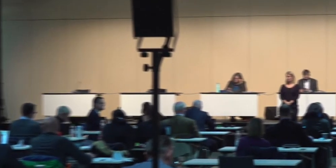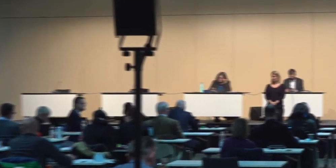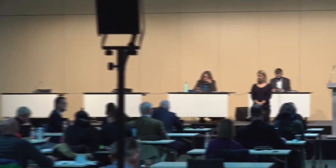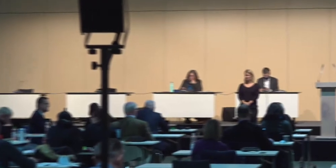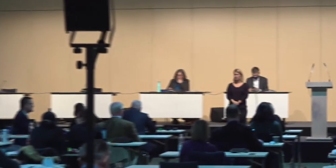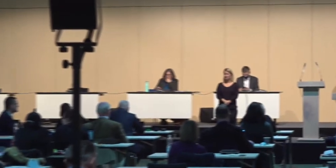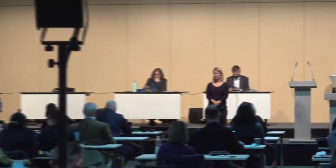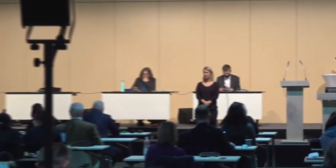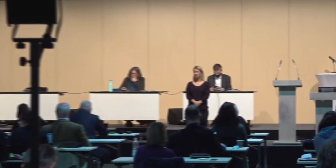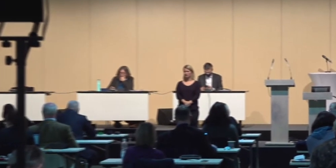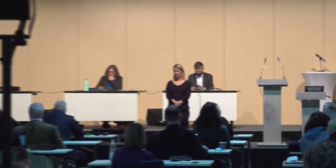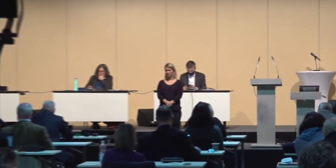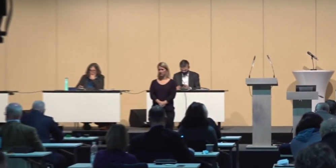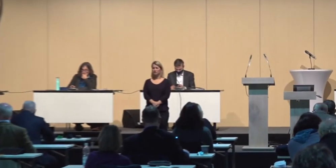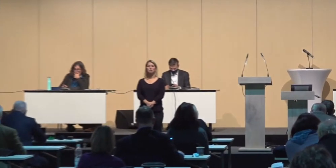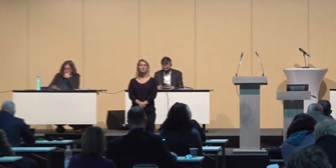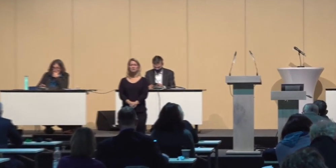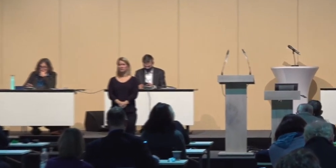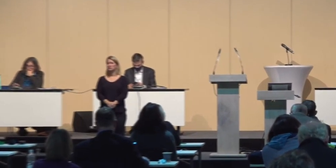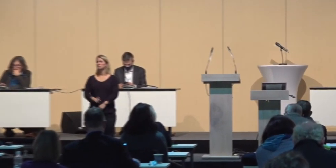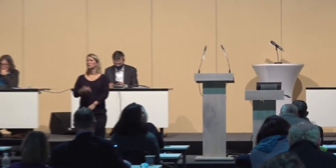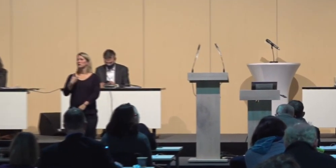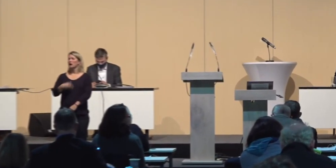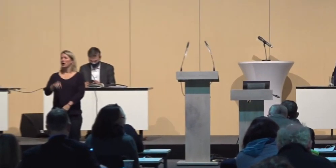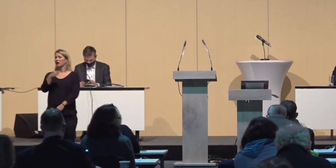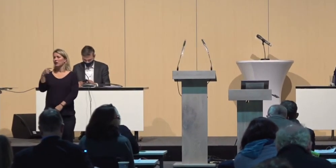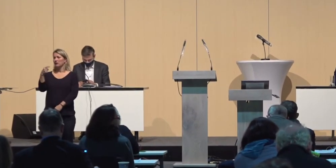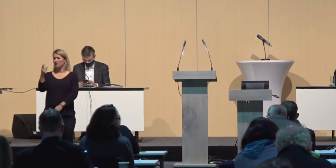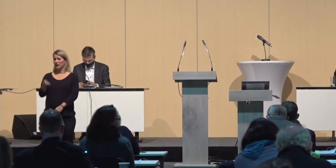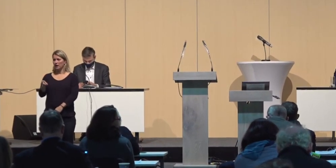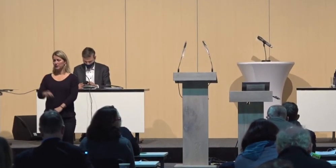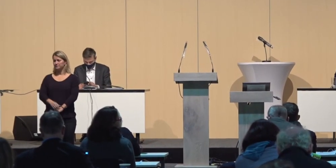So, als nächste Wortmeldung Herr Gilke und dann war Herr Wirtz.